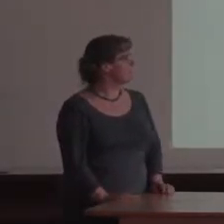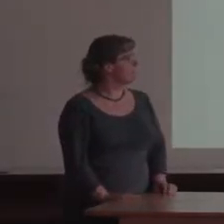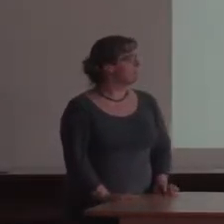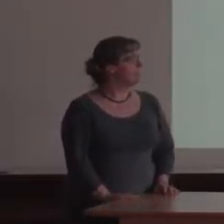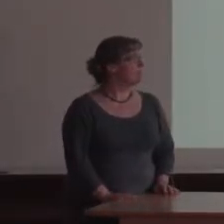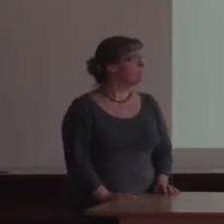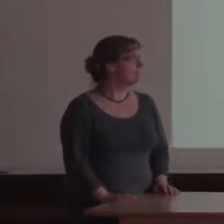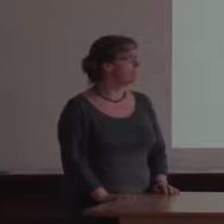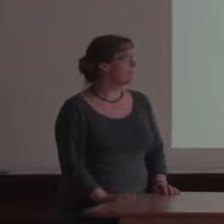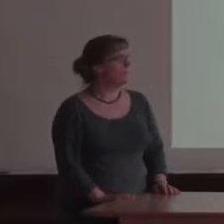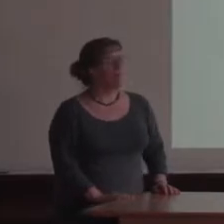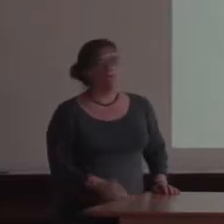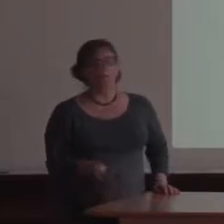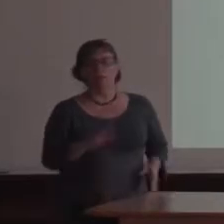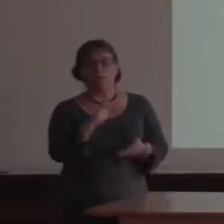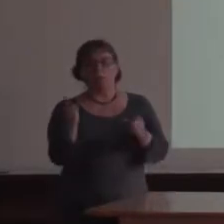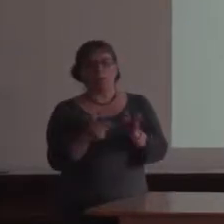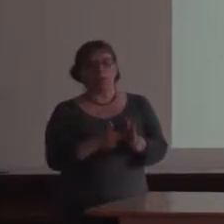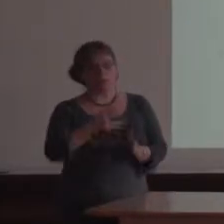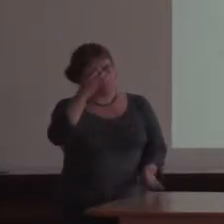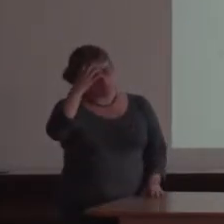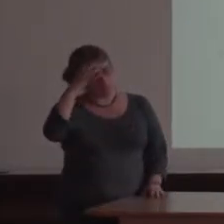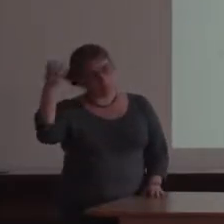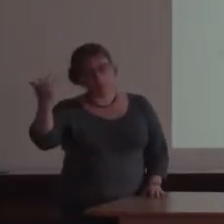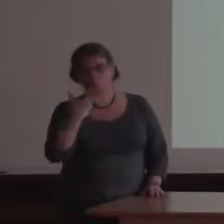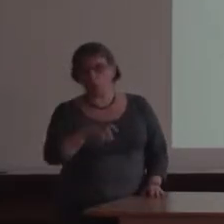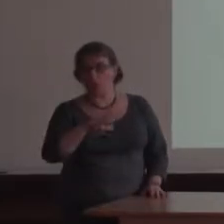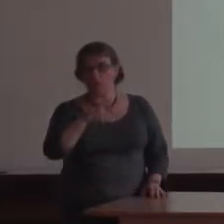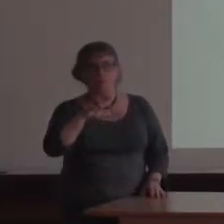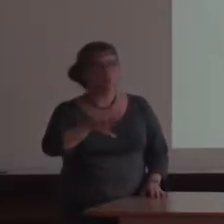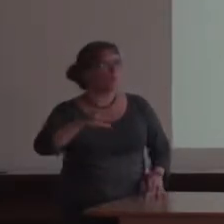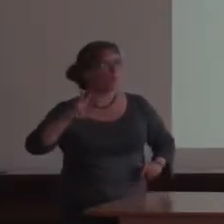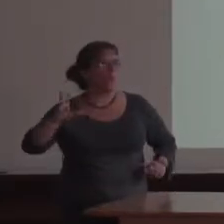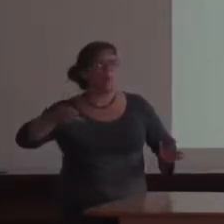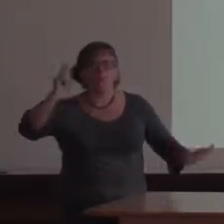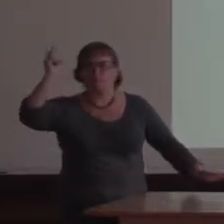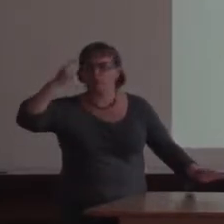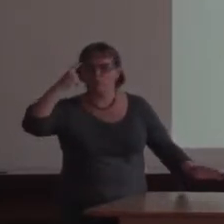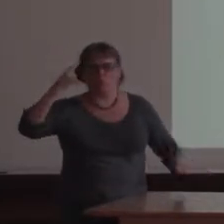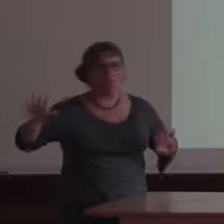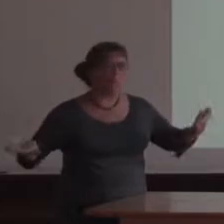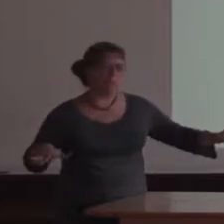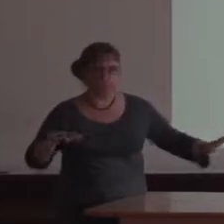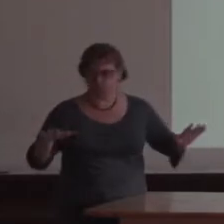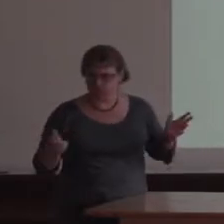Il y a plus 353 plugins pour PyTest, quelque chose comme ça, de mémoire, c'est sans doute pas le bon chiffre.